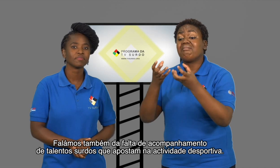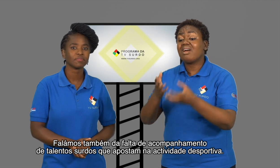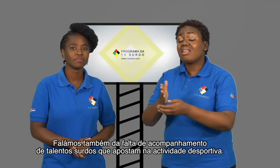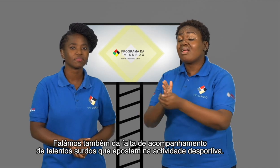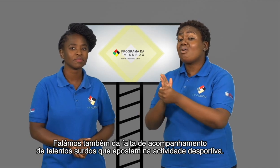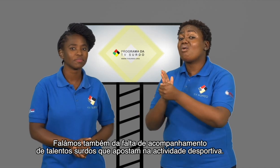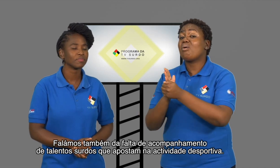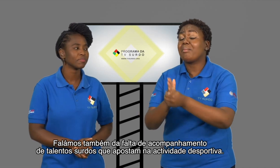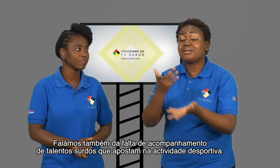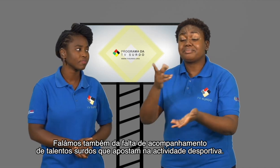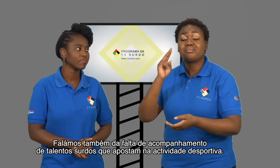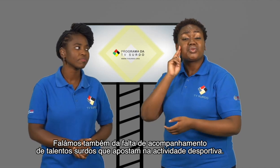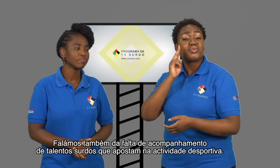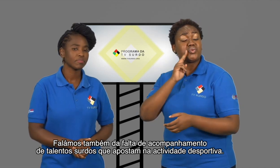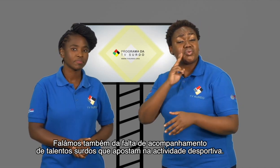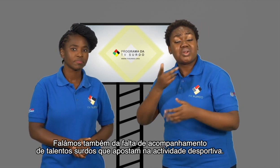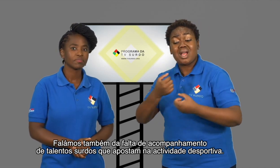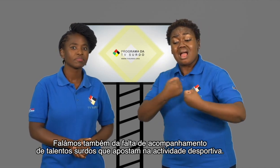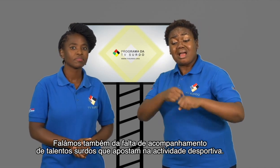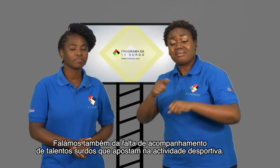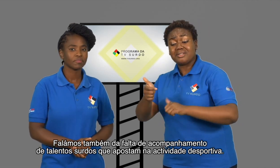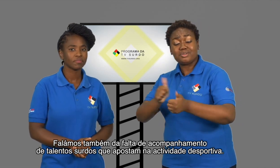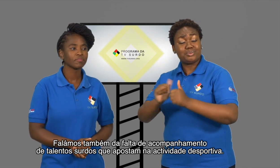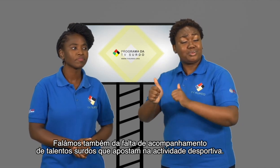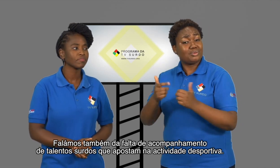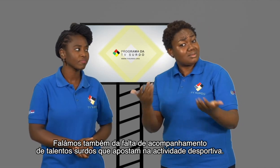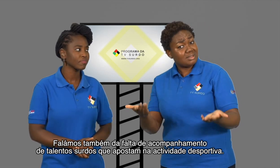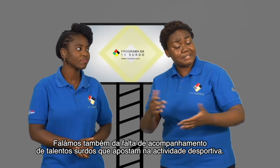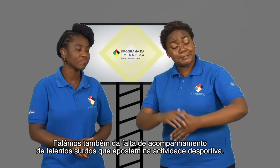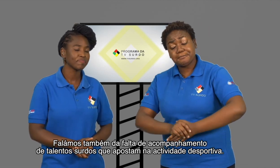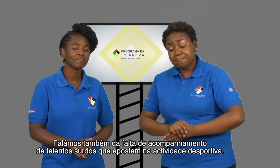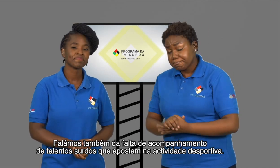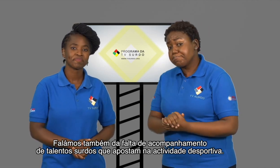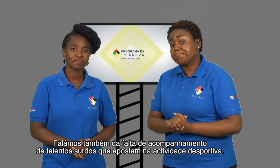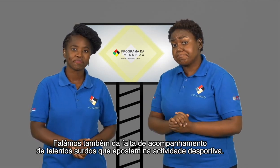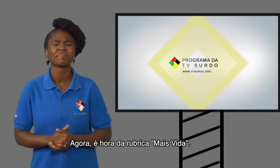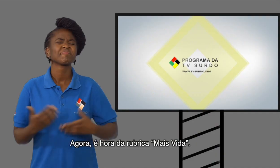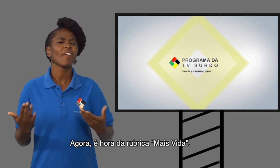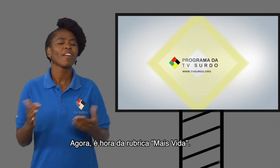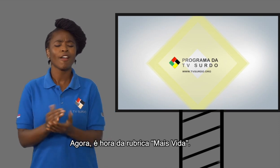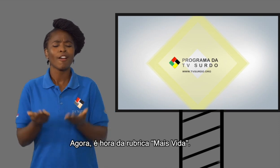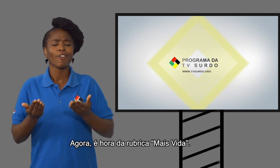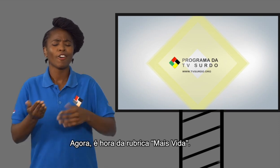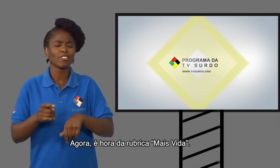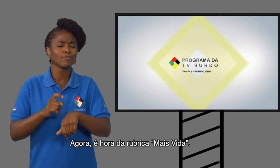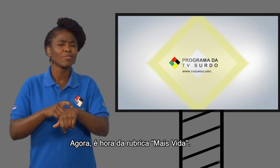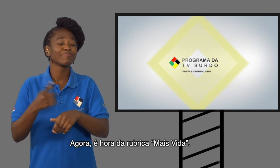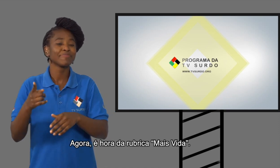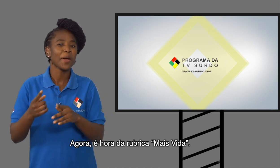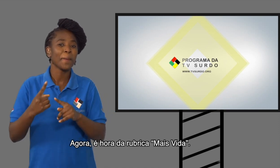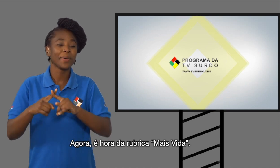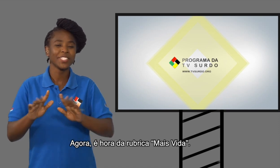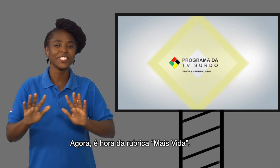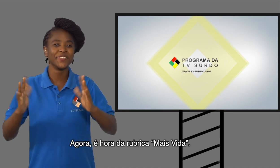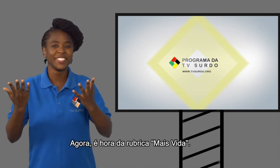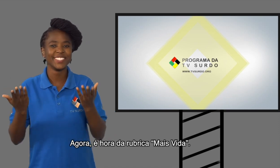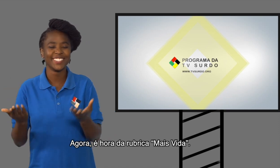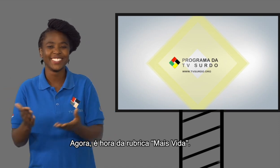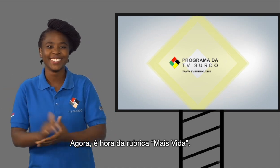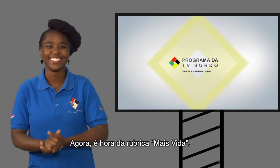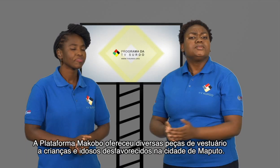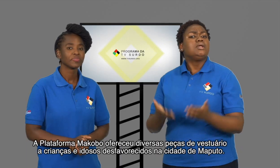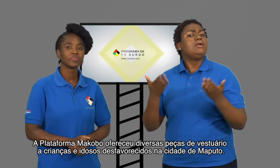de acompanhamento de talentos surdos que apostam na atividade desportiva. Agora é hora da rubrica Mais